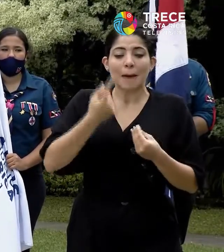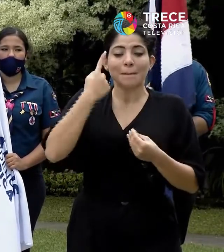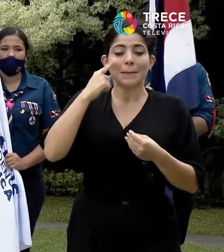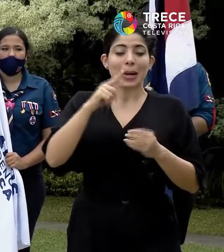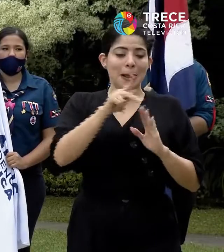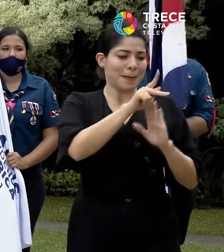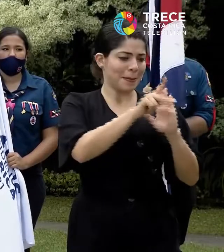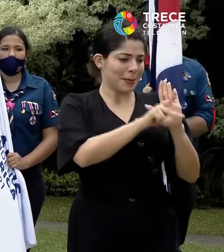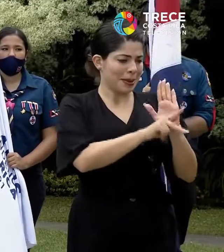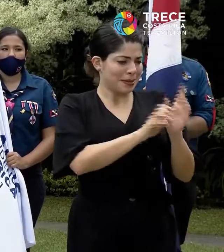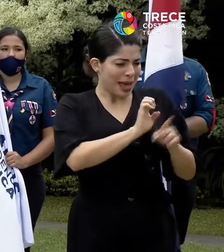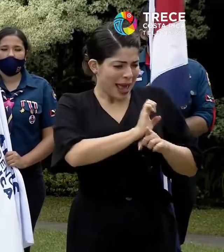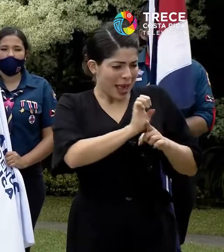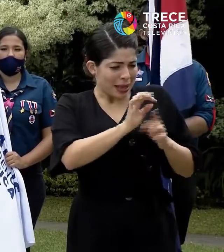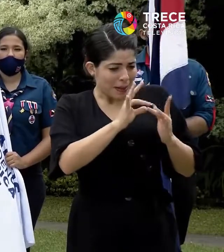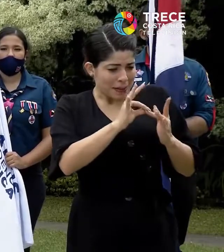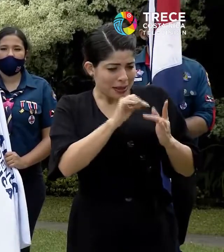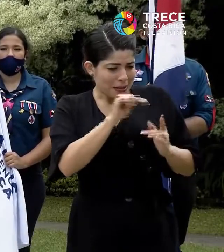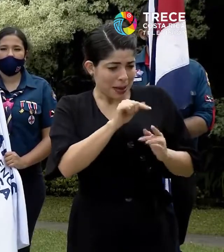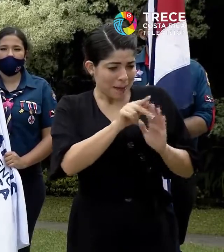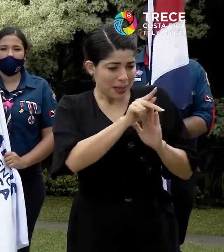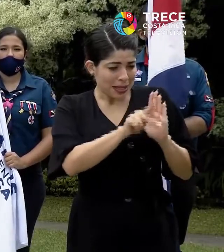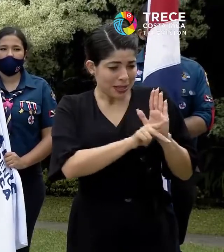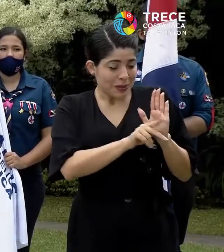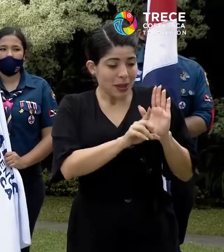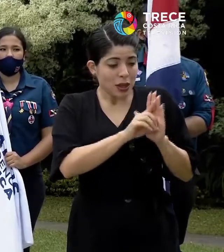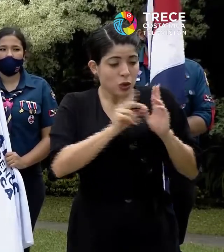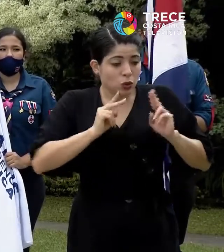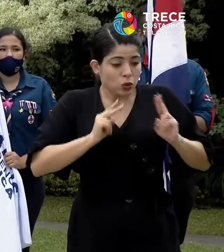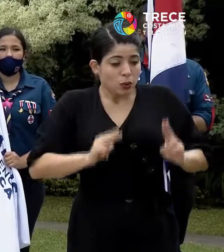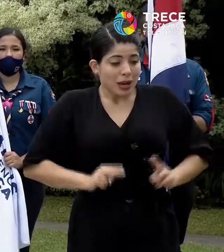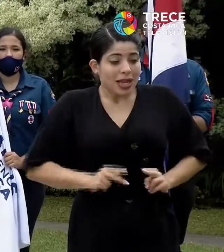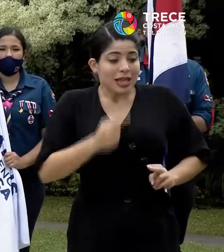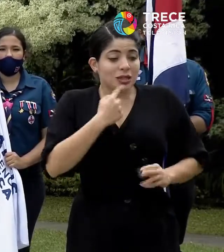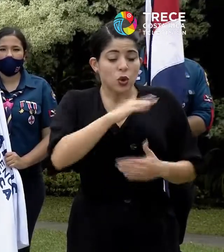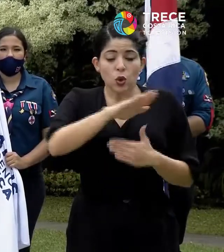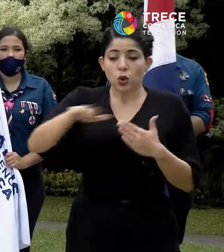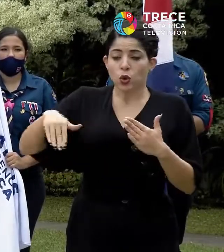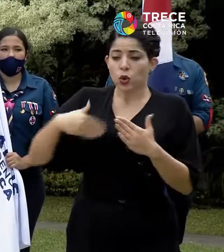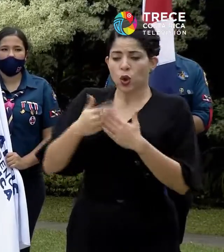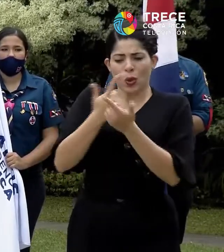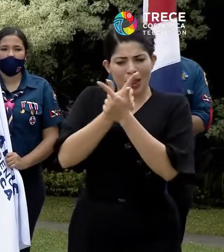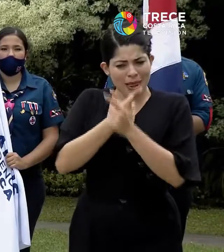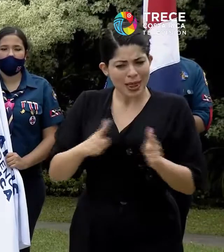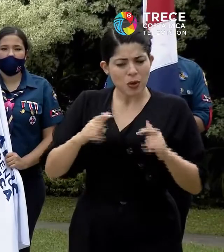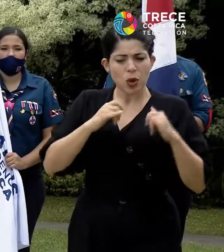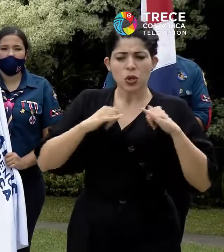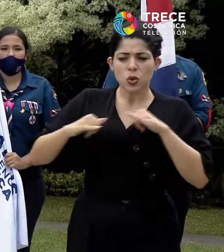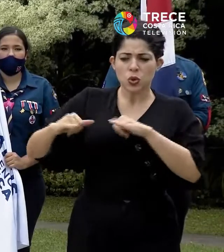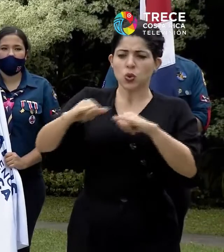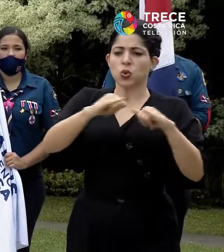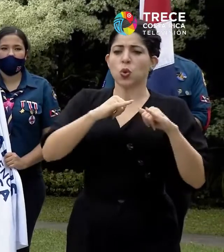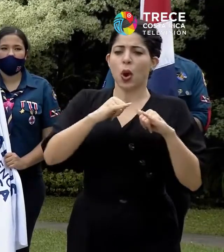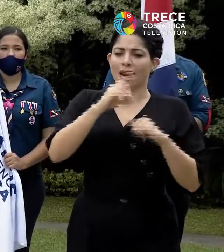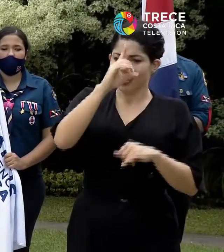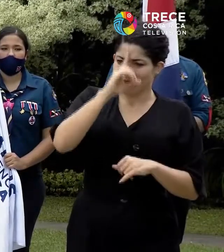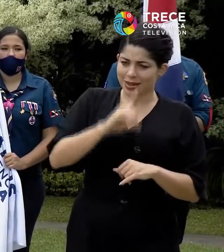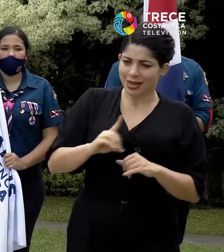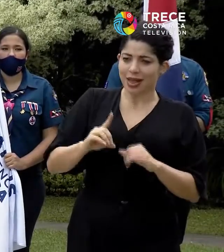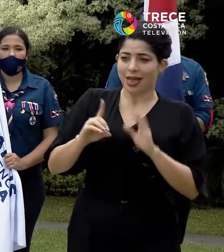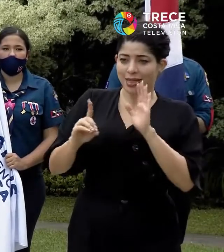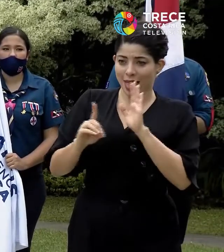ético fundamental de los derechos humanos, de que todas y todos nacemos libres e iguales en dignidad y derechos, se cumpla en este